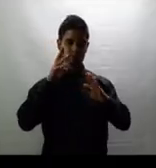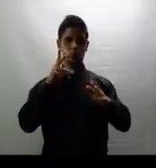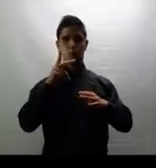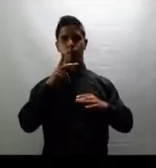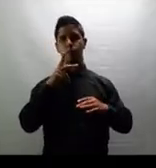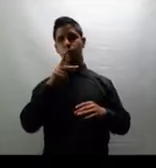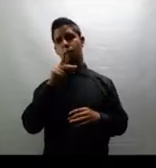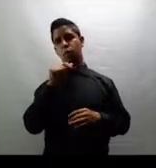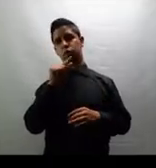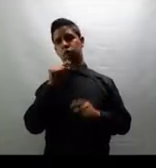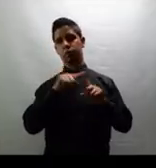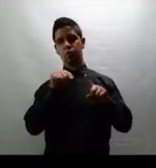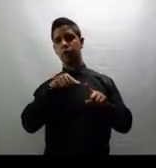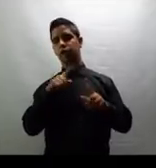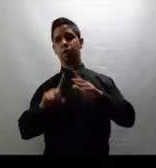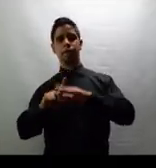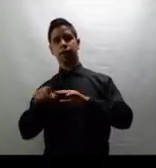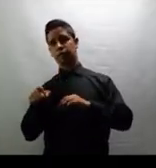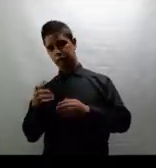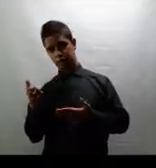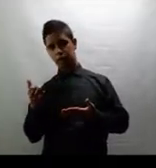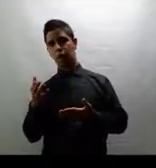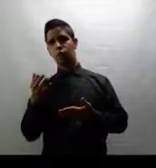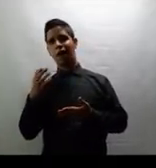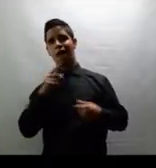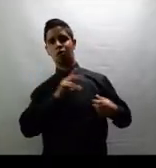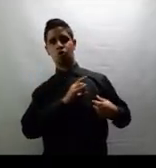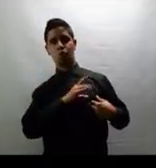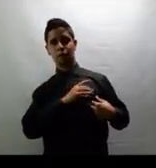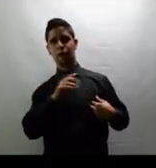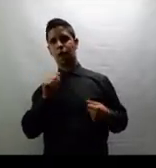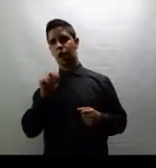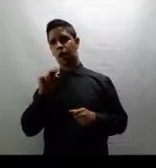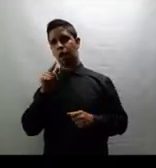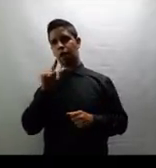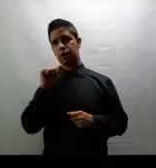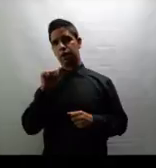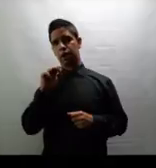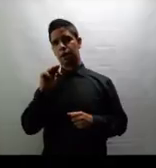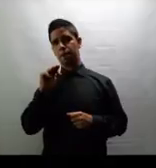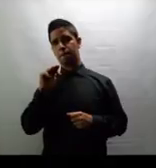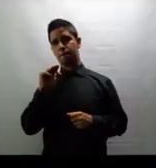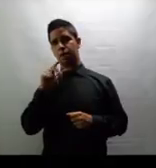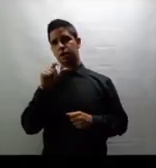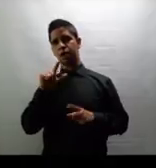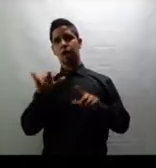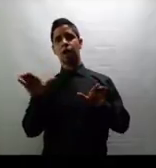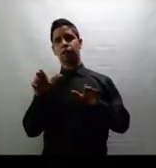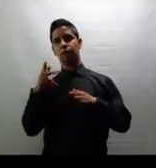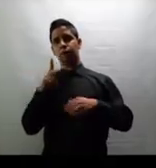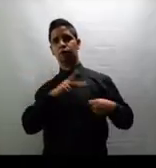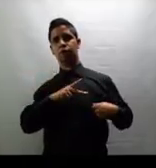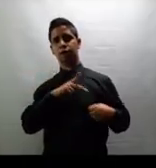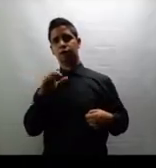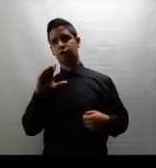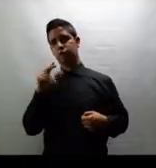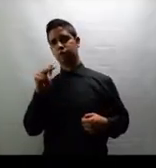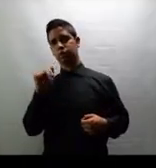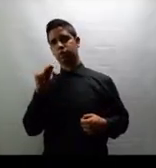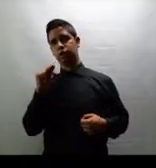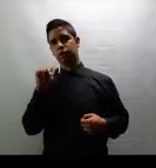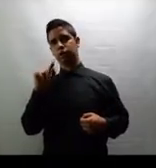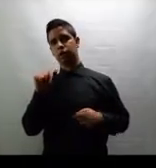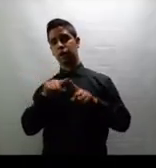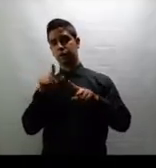sale de una telenovela el hijo de ángela mariángela me llega a ese personaje de sanitas y este personaje pues